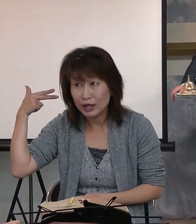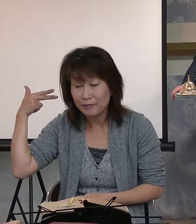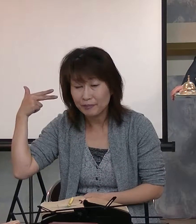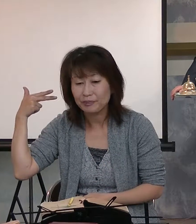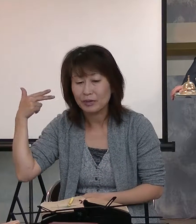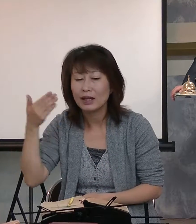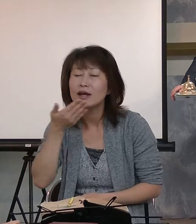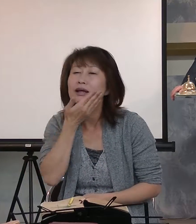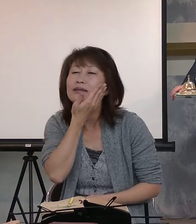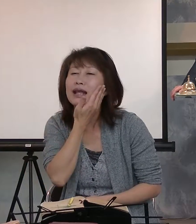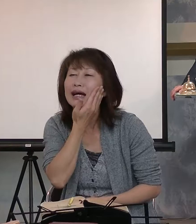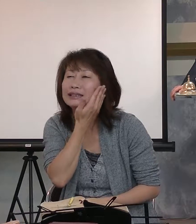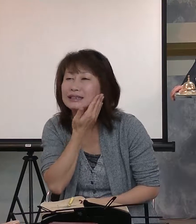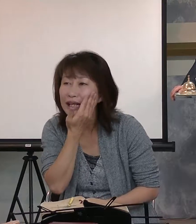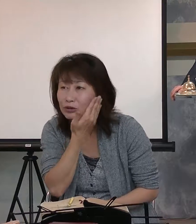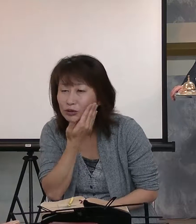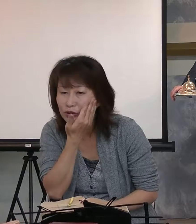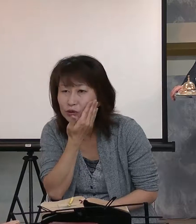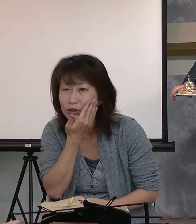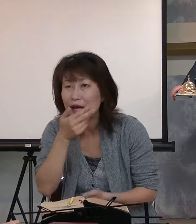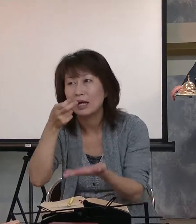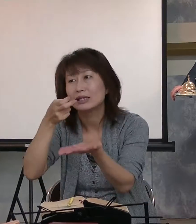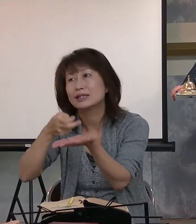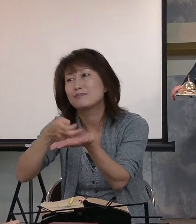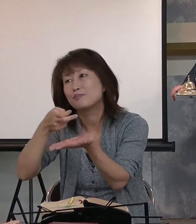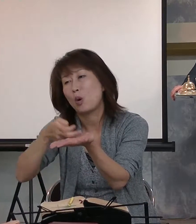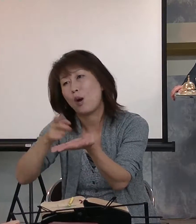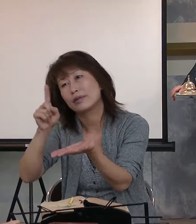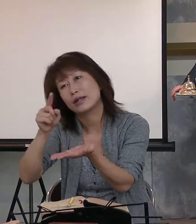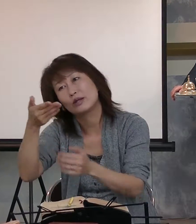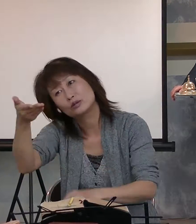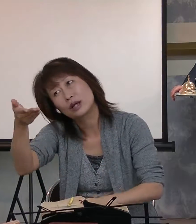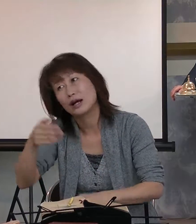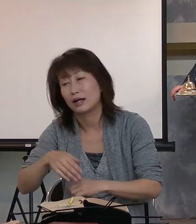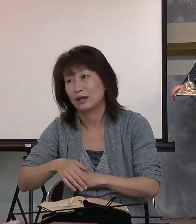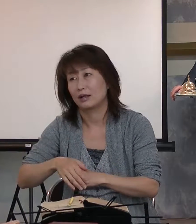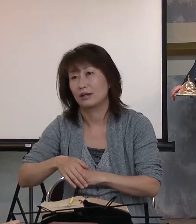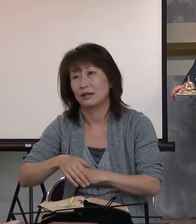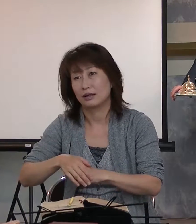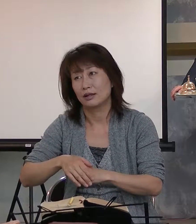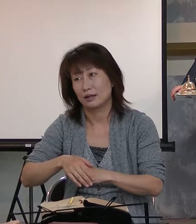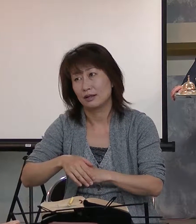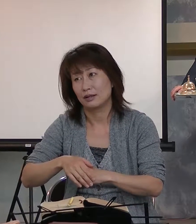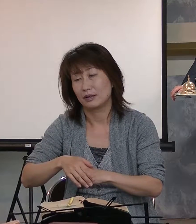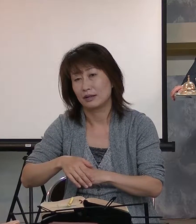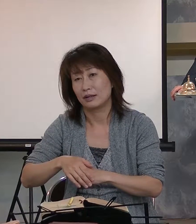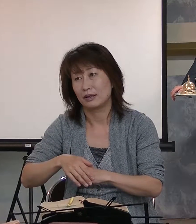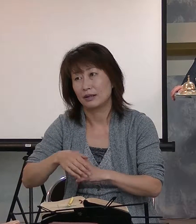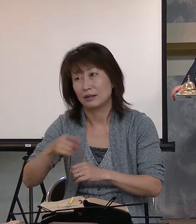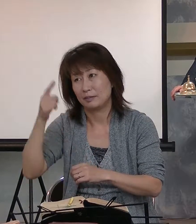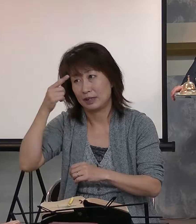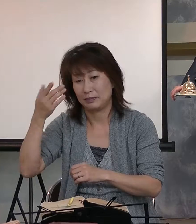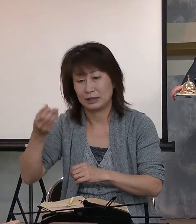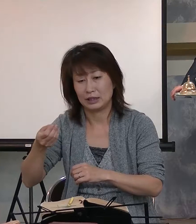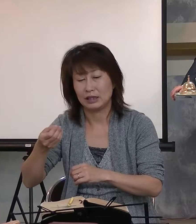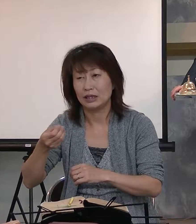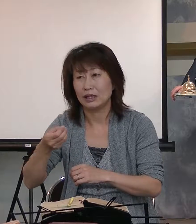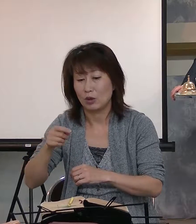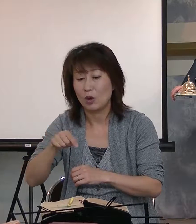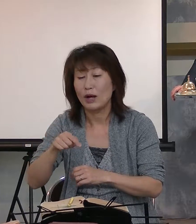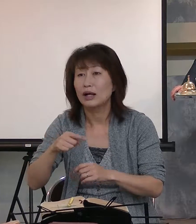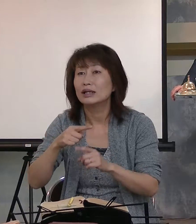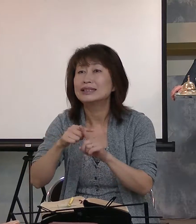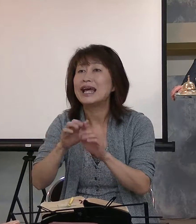は何でしょうか。これは我々は信仰者としてはさまざまな聖書の教えの中